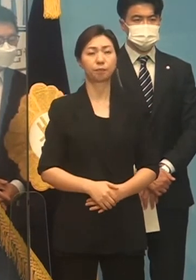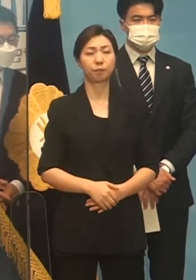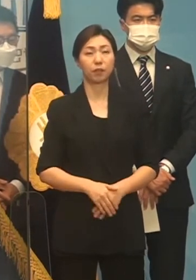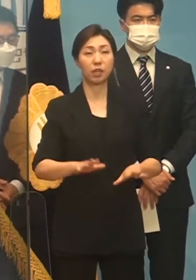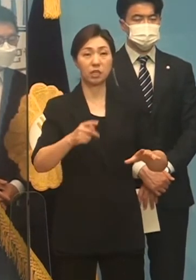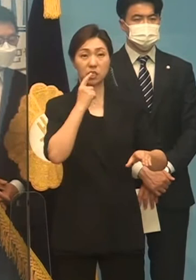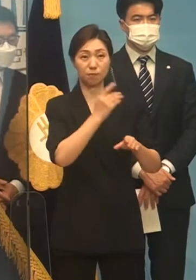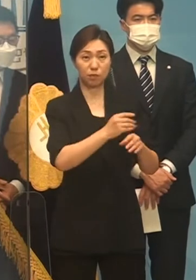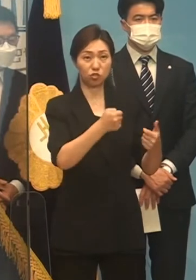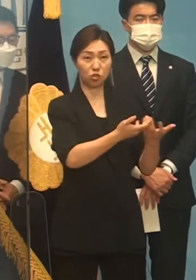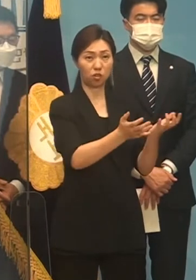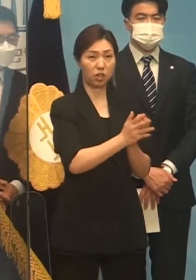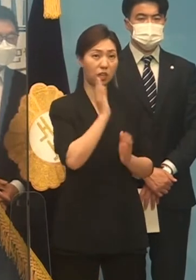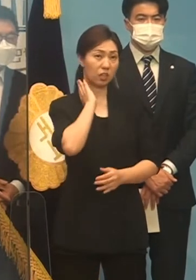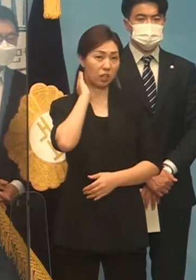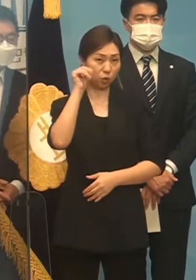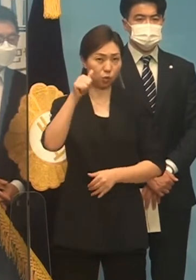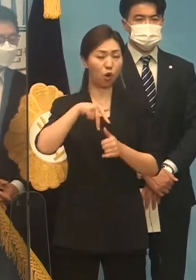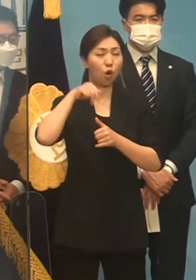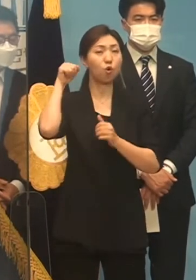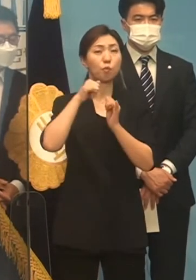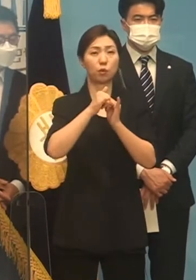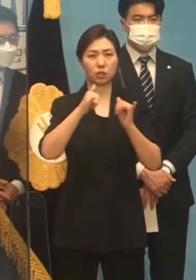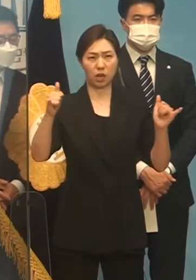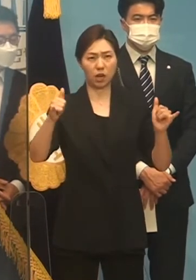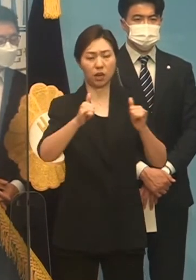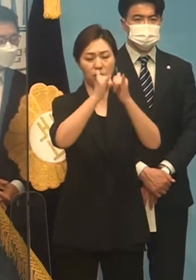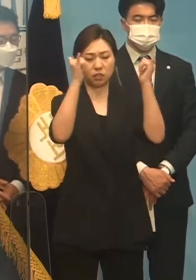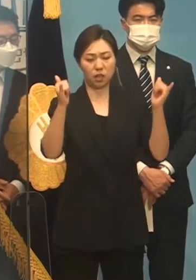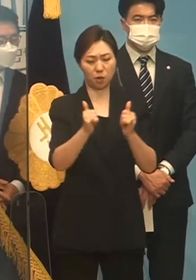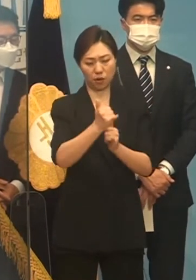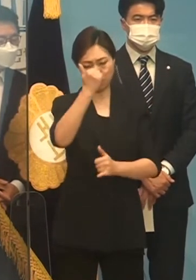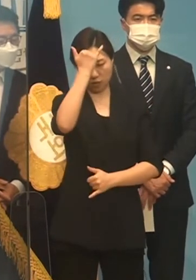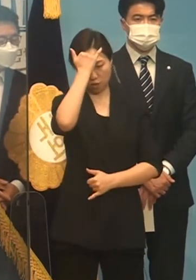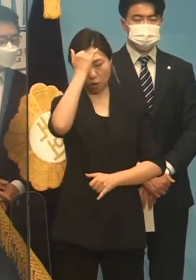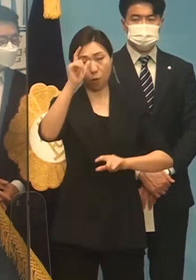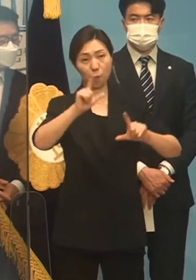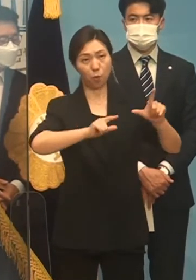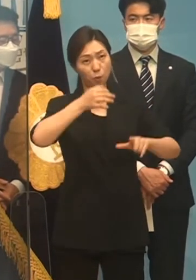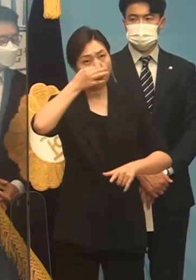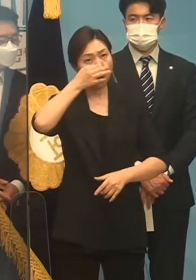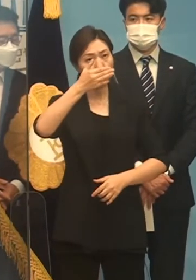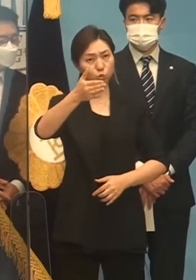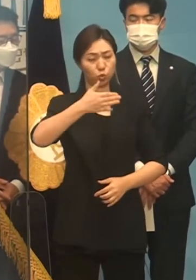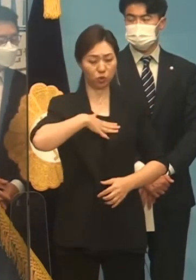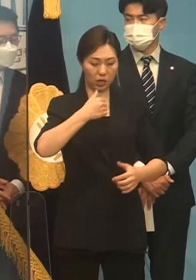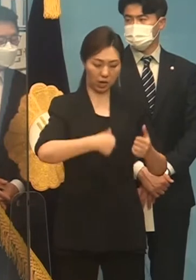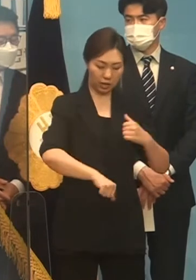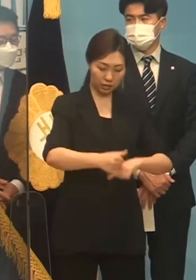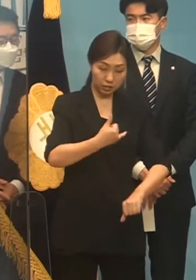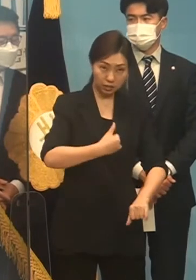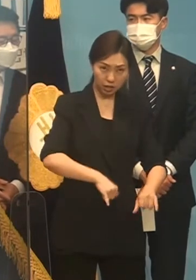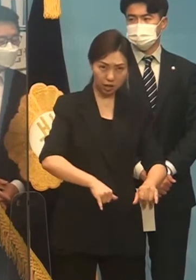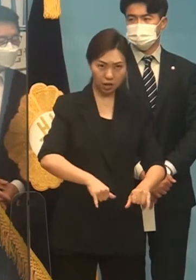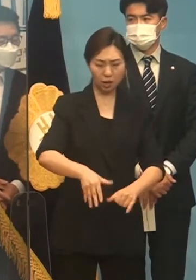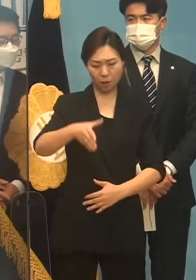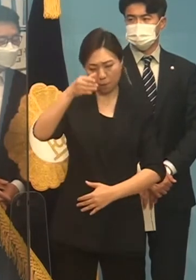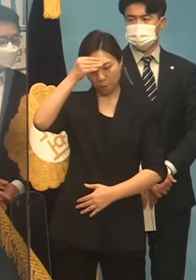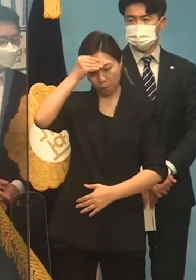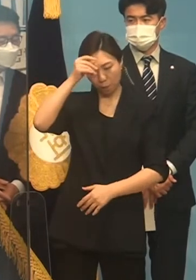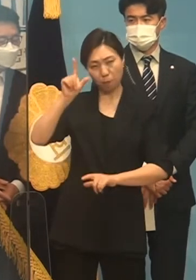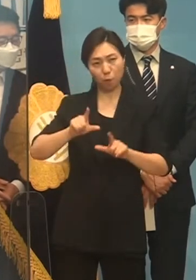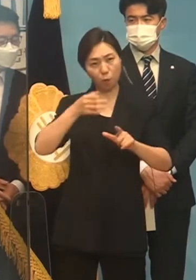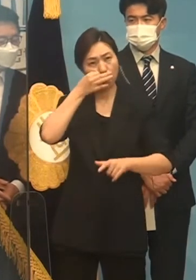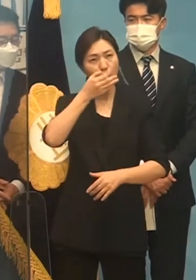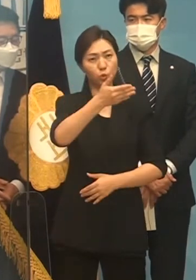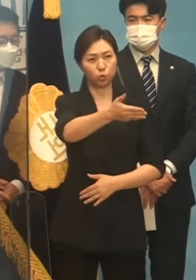후보가 사회적 도덕의 표준이 되고 우리 아이들의 롤모델이 될 것입니다. 그의